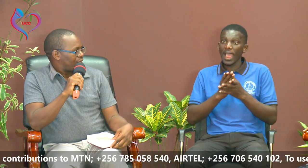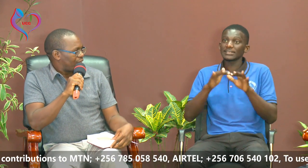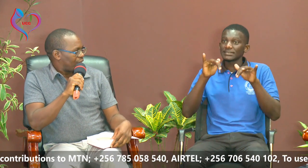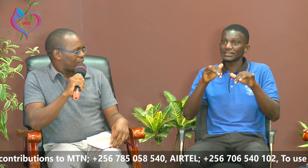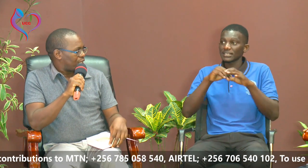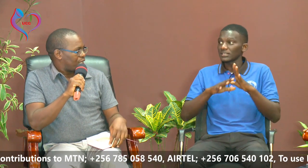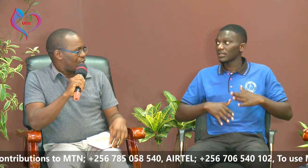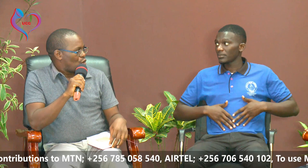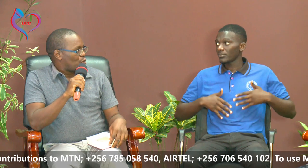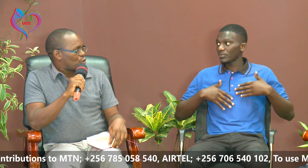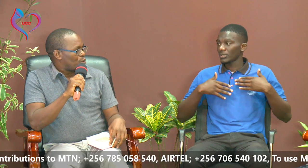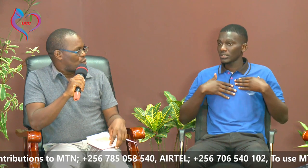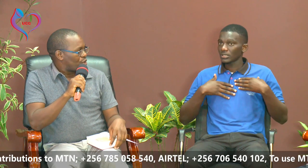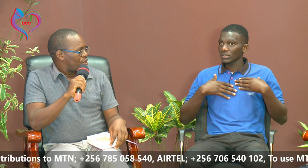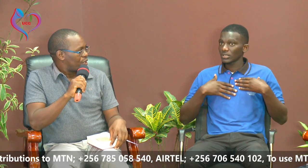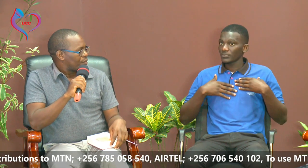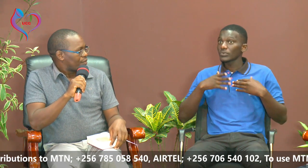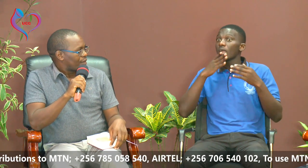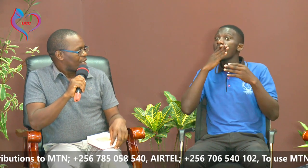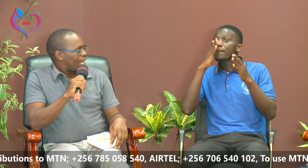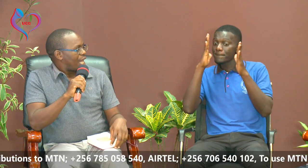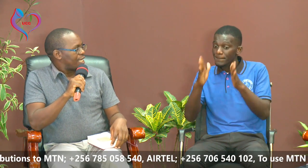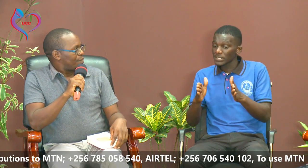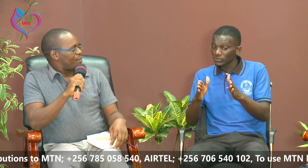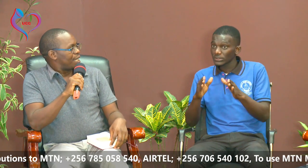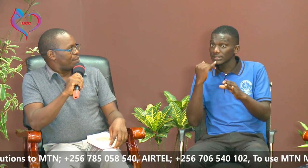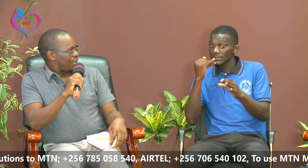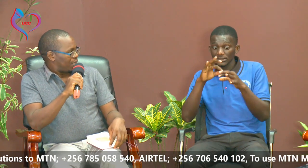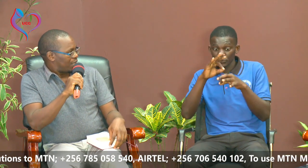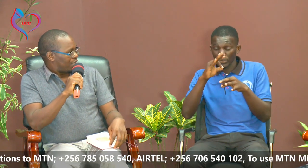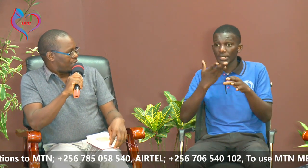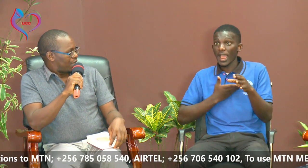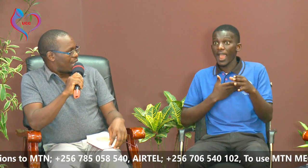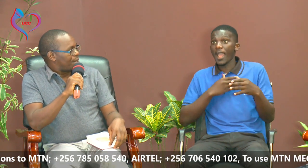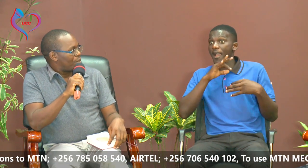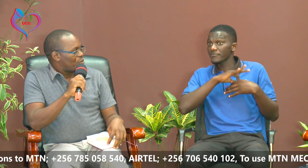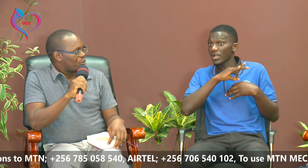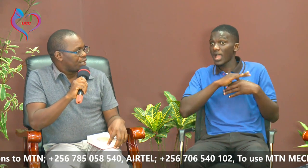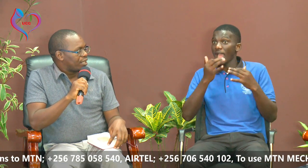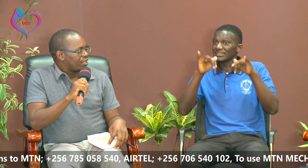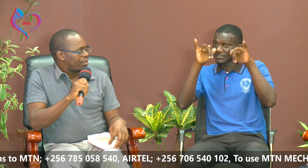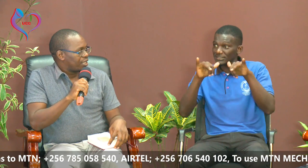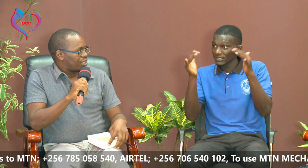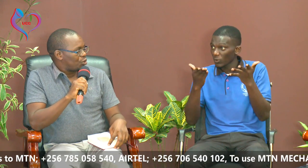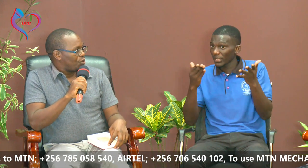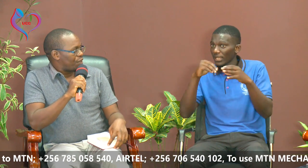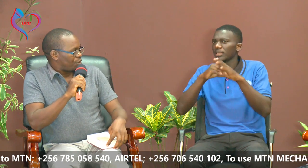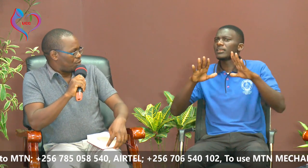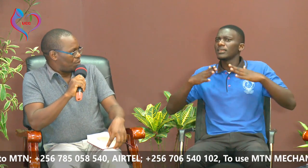Okay. Okatege de. Omuntu mwoyo. Aine meme. Abeda mumobili. This is your overall